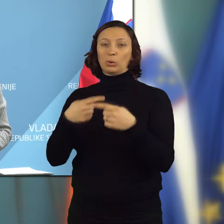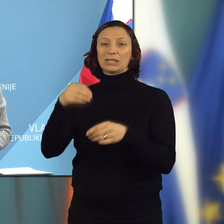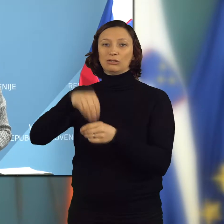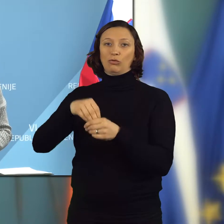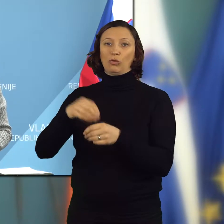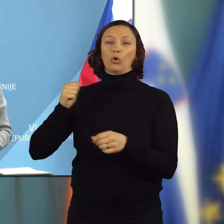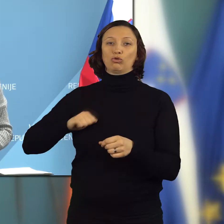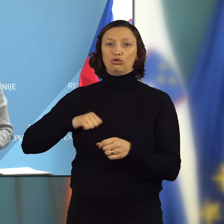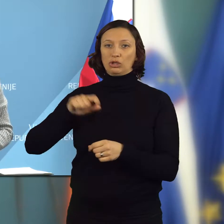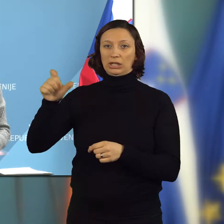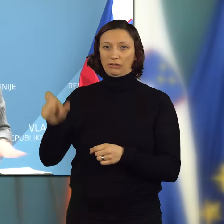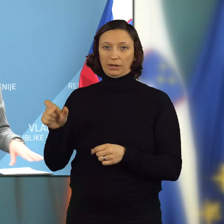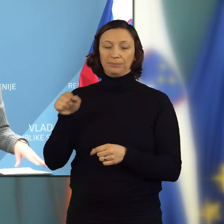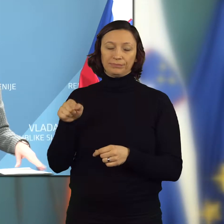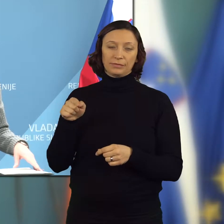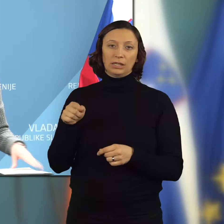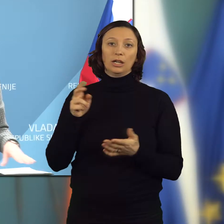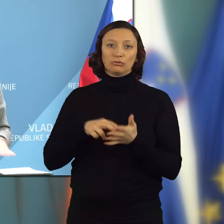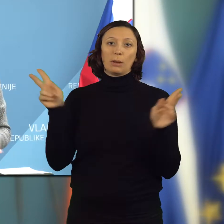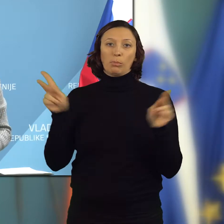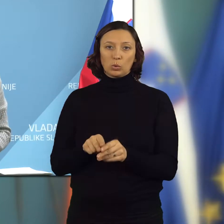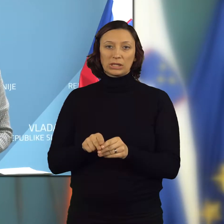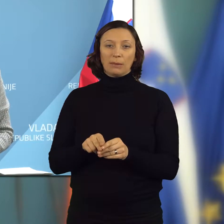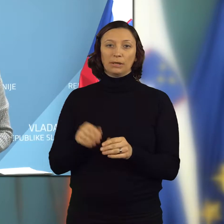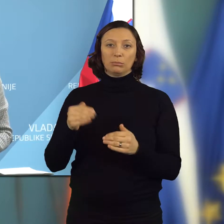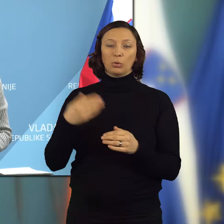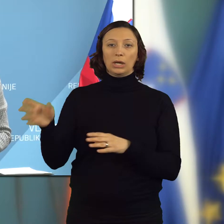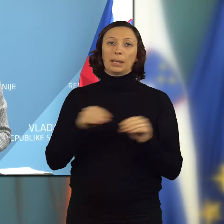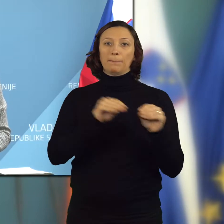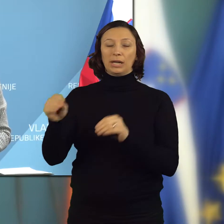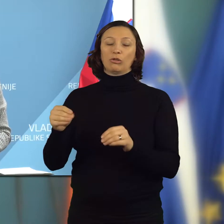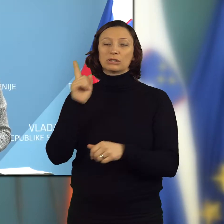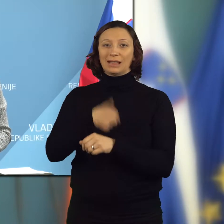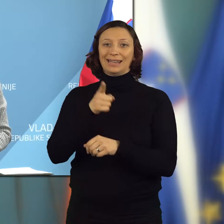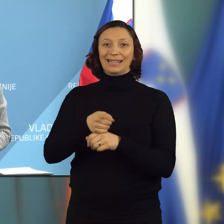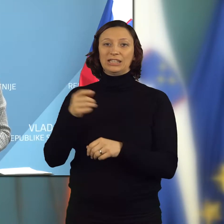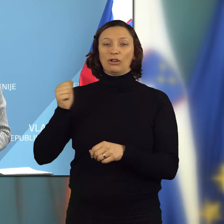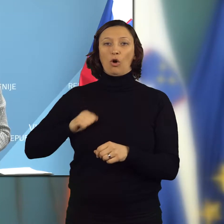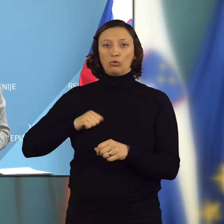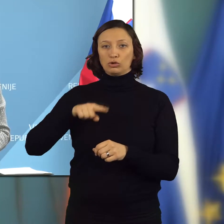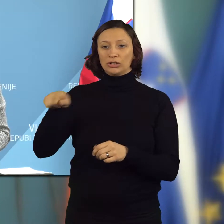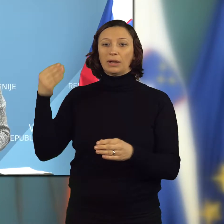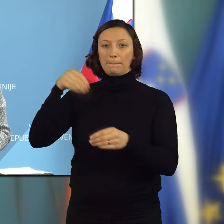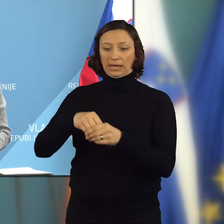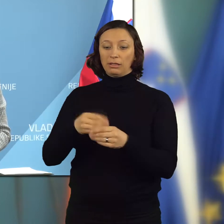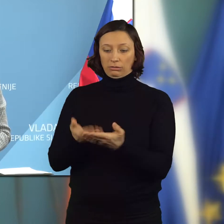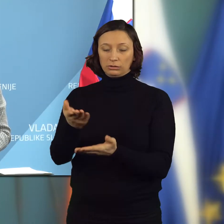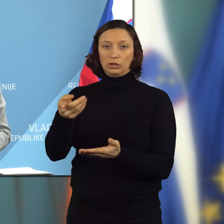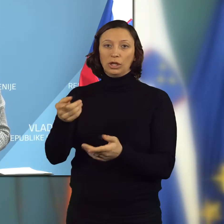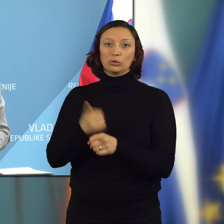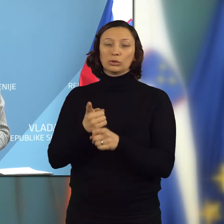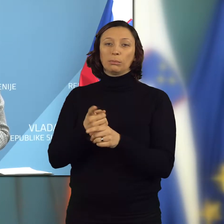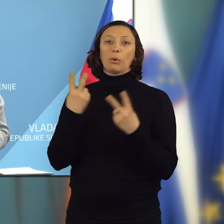žrtve. Torej, če povzamem, poleg prenosa direktive o žrtvah, predlog novele vsebuje tudi